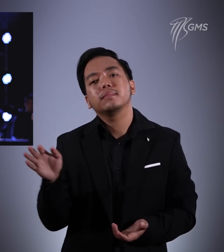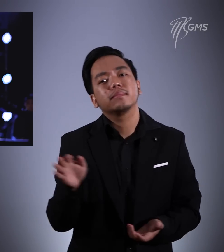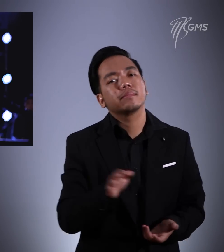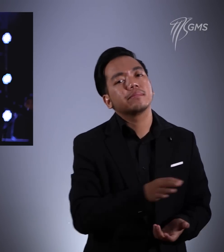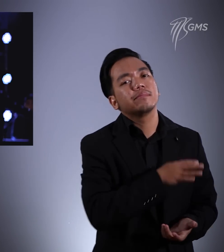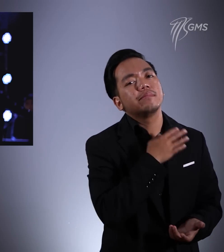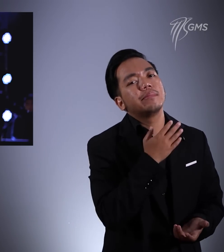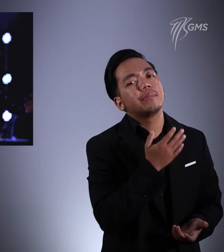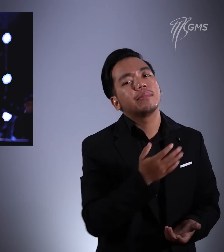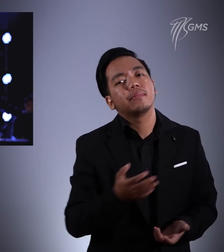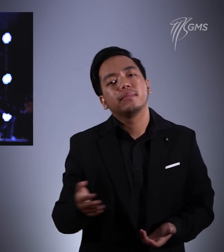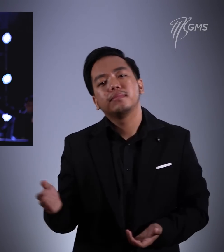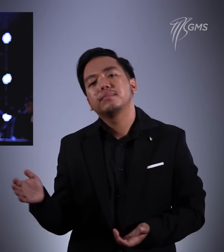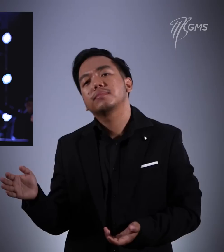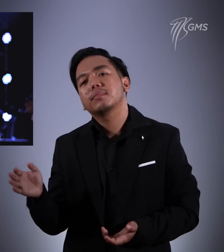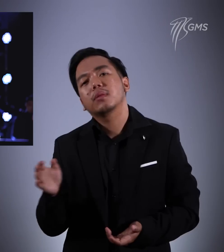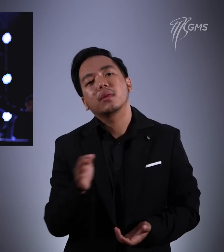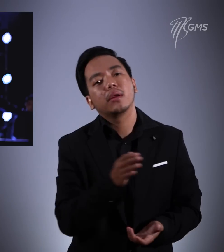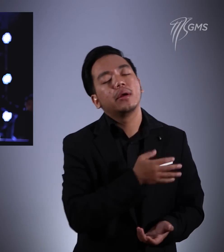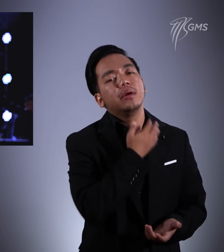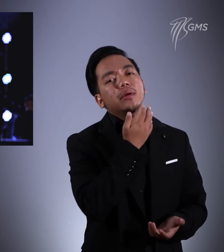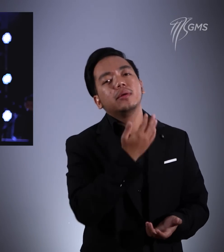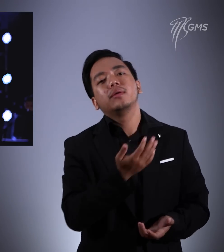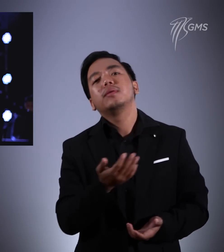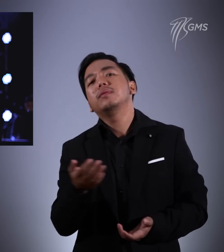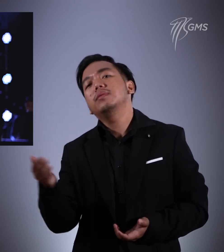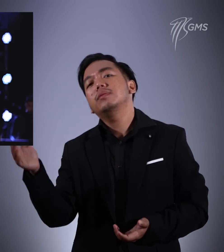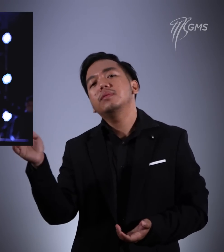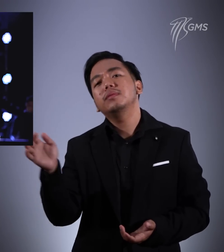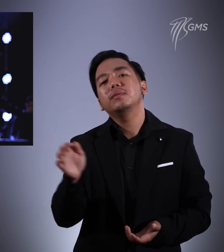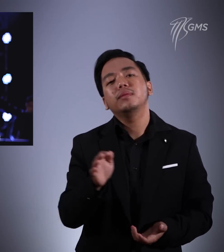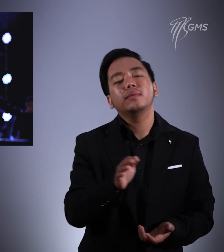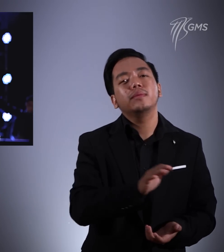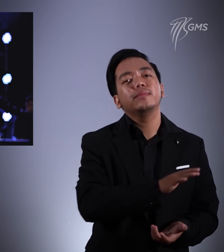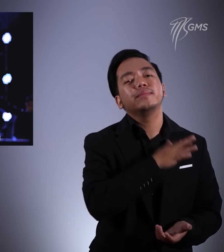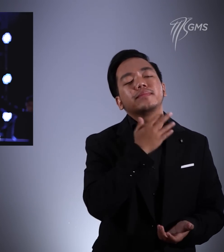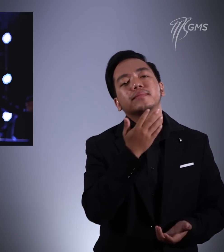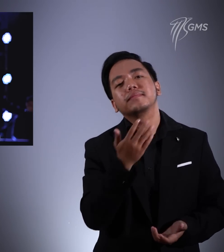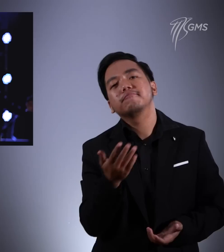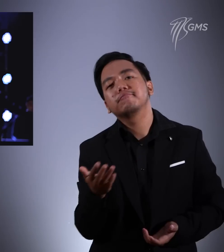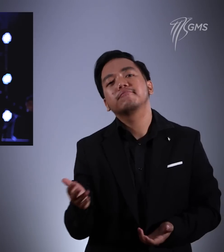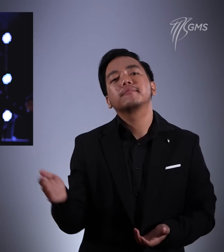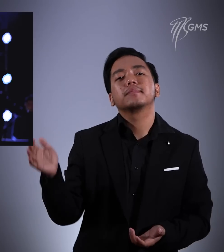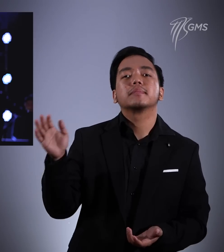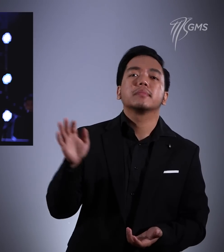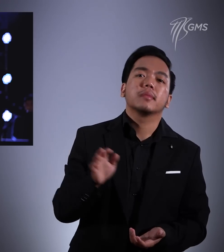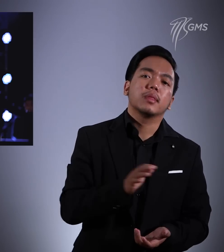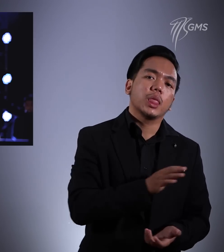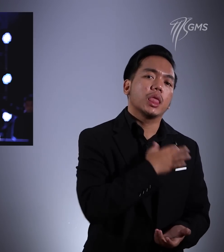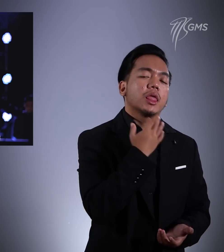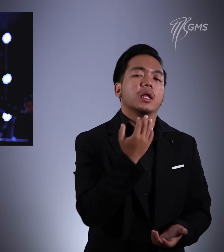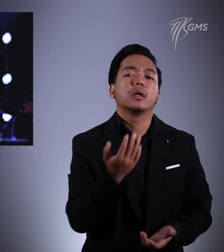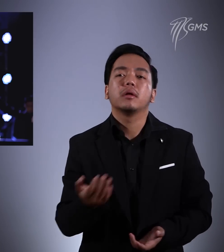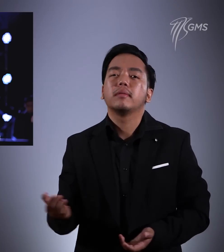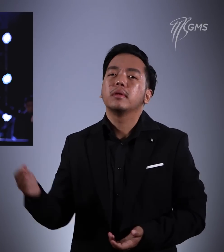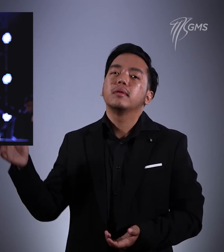Uramakaya sana narama. Inalamaya sana naramaya se. Inalamaya soho. Inalamaya